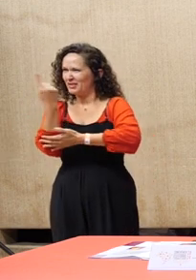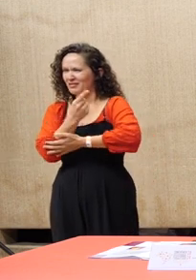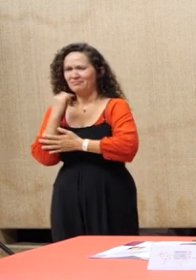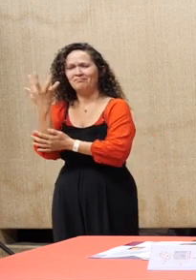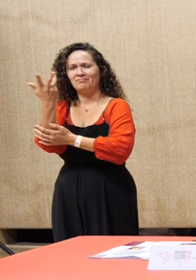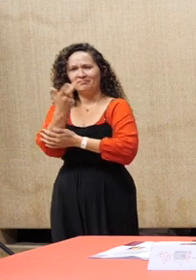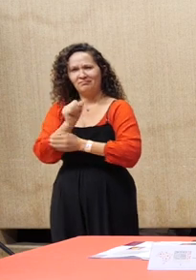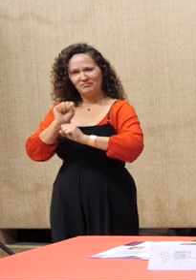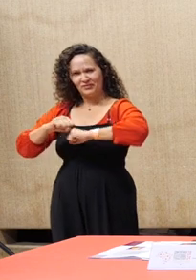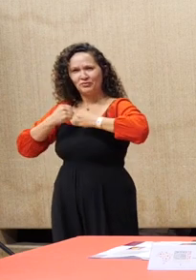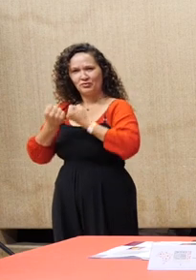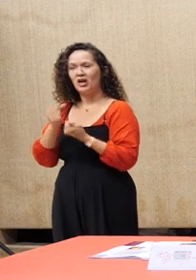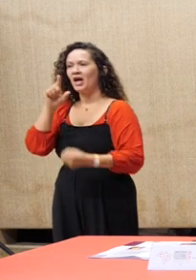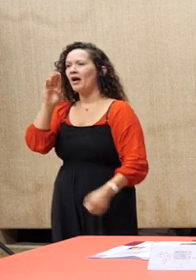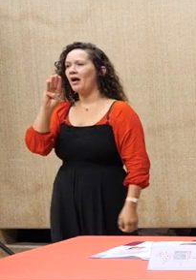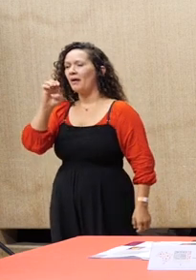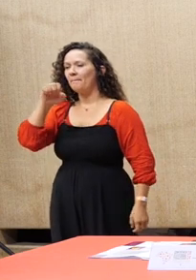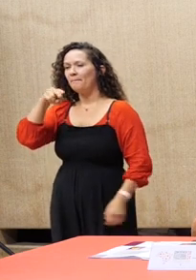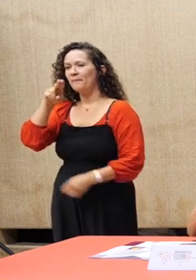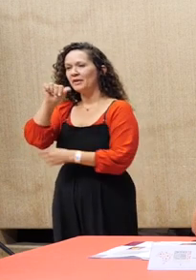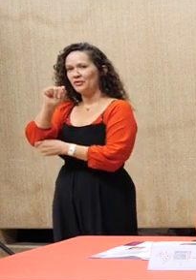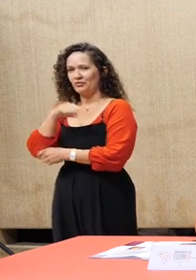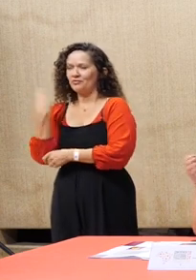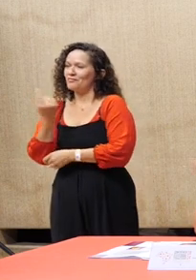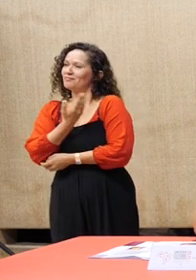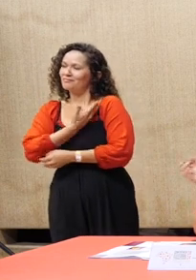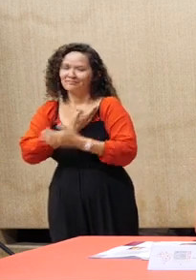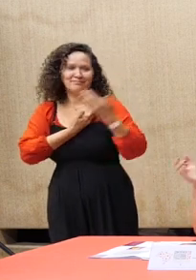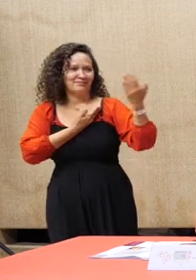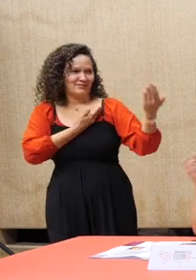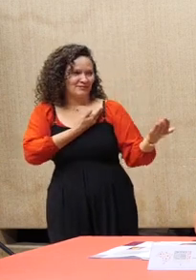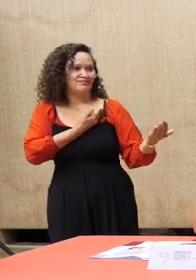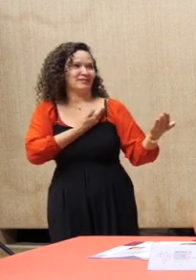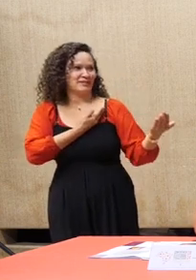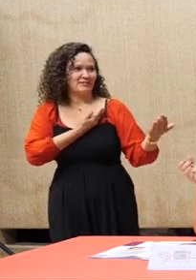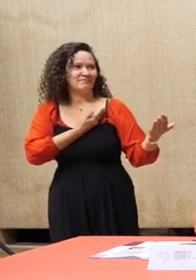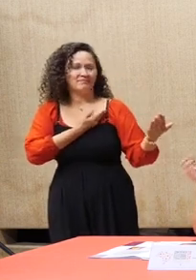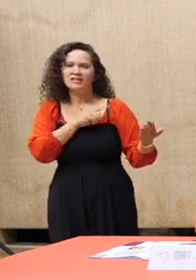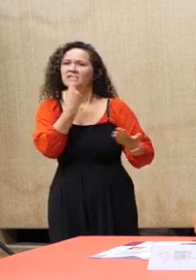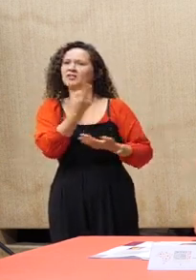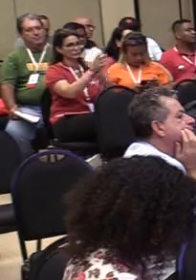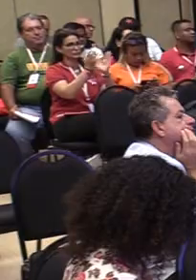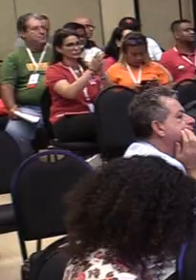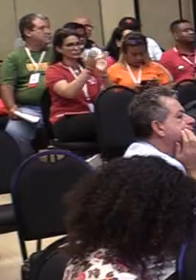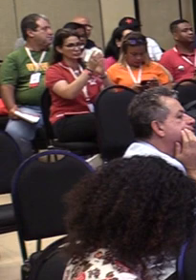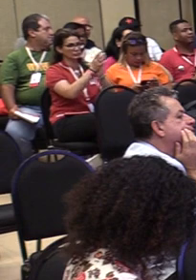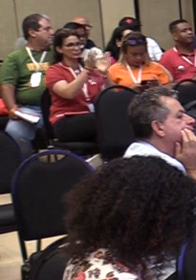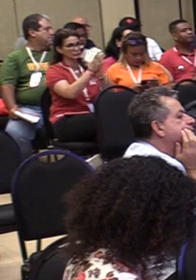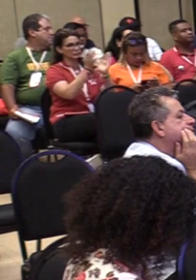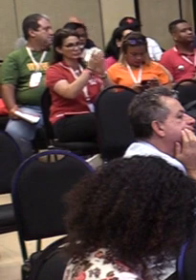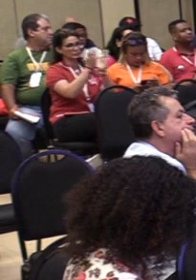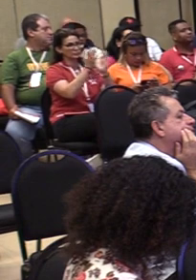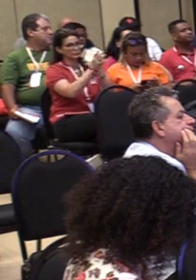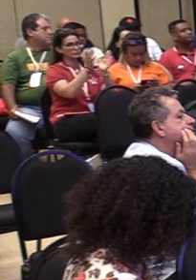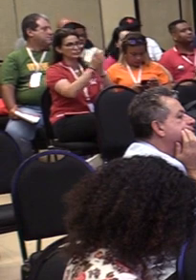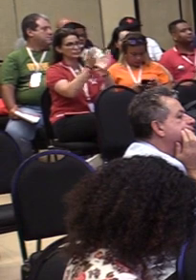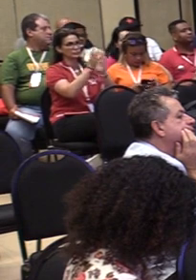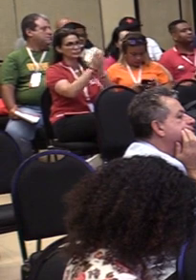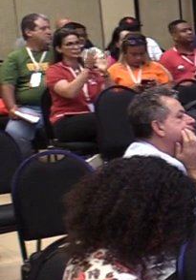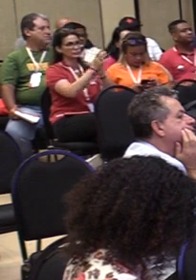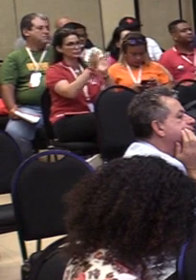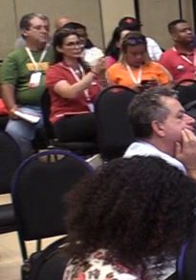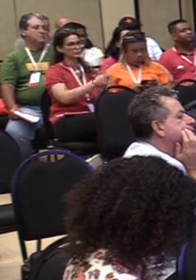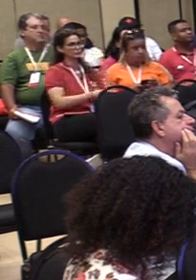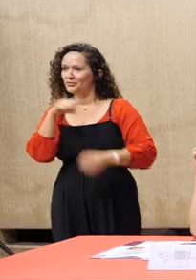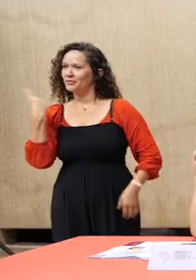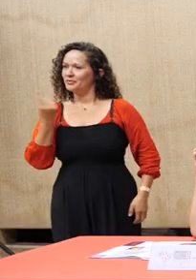nesse sentido, que é o companheiro Benedito Mariano. Nosso companheiro, nosso decano, tem que ser o Senasp nesse sentido. Precisamos avançar forte, companheiro, tem o apoio